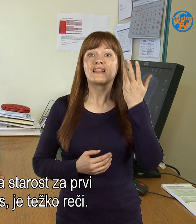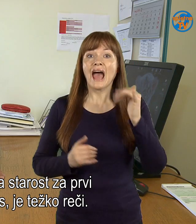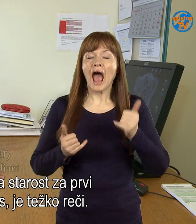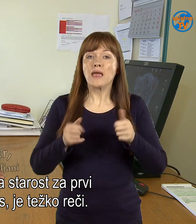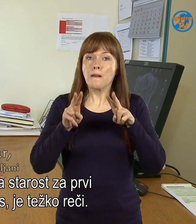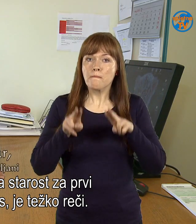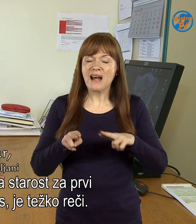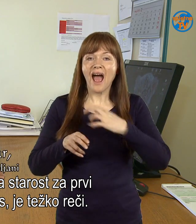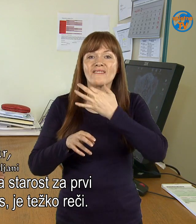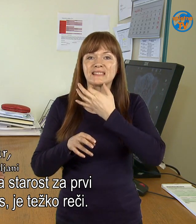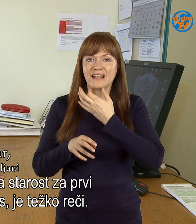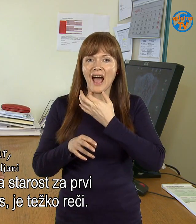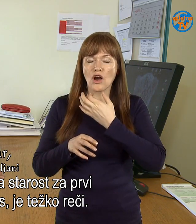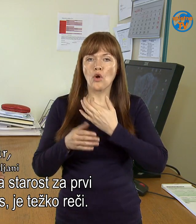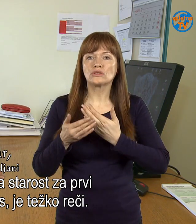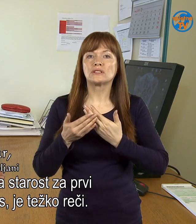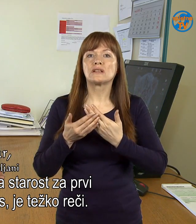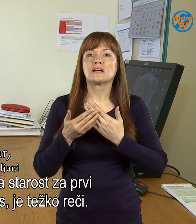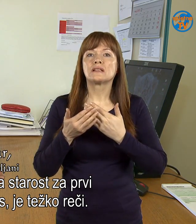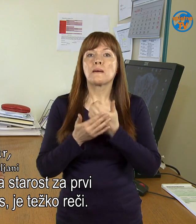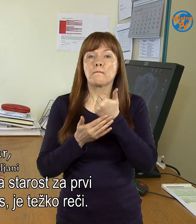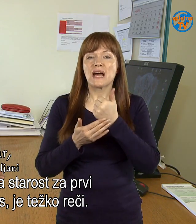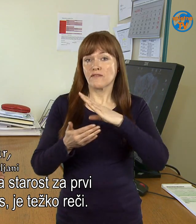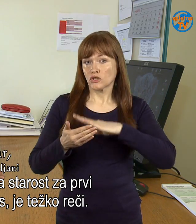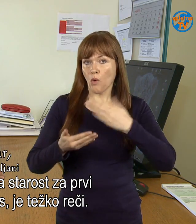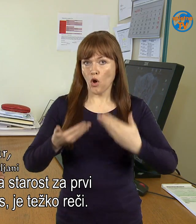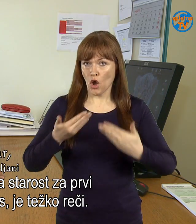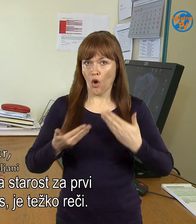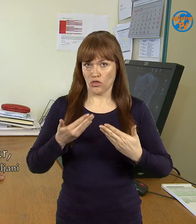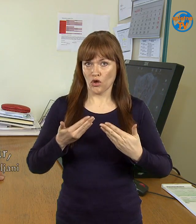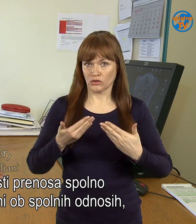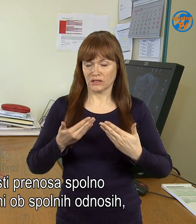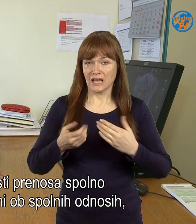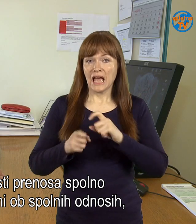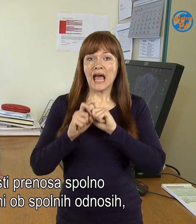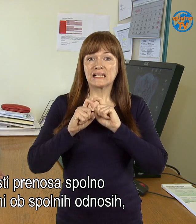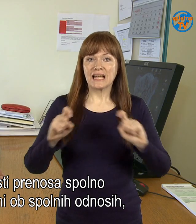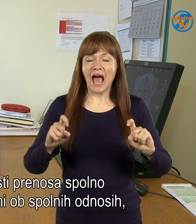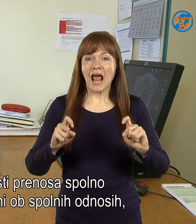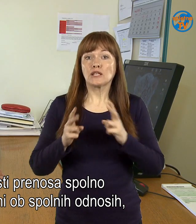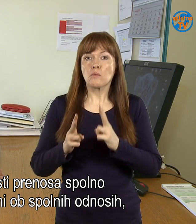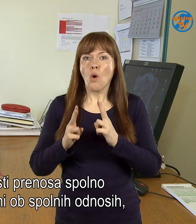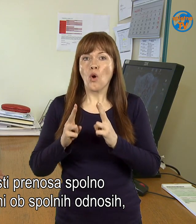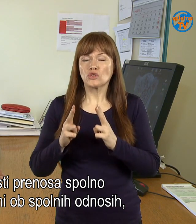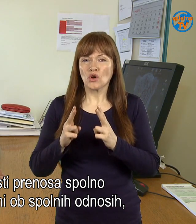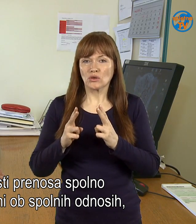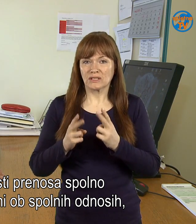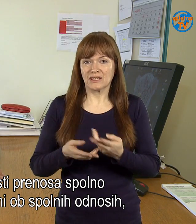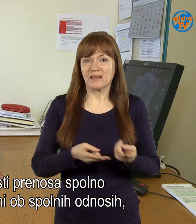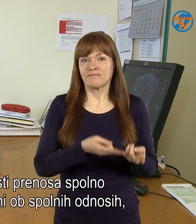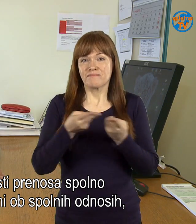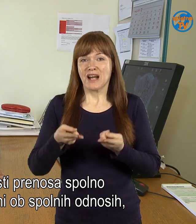Kdaj je prava starost za prvi spolni odnos, je težko reči. Zaradi možnosti